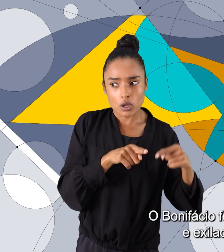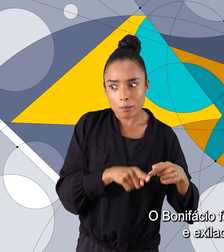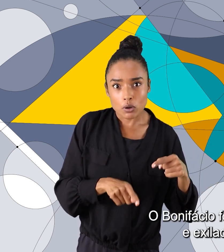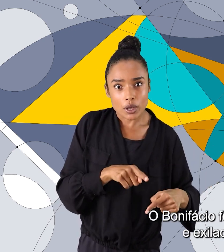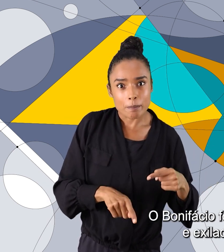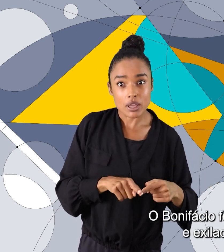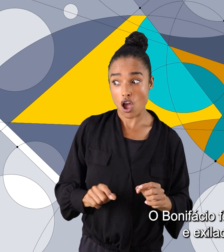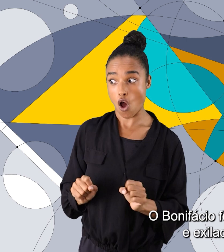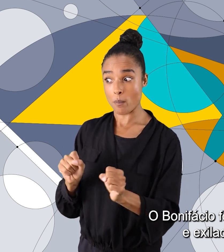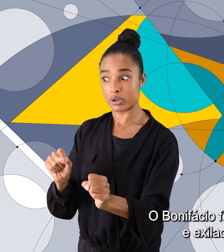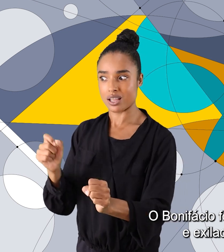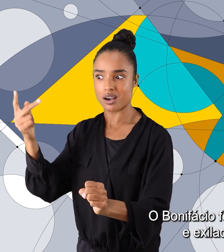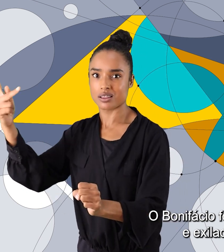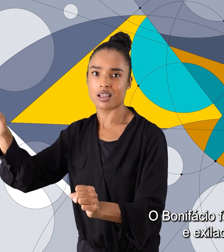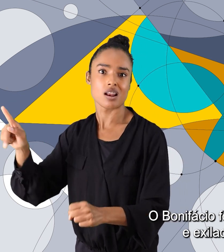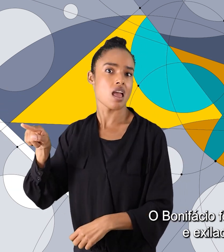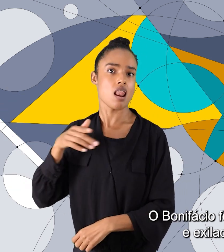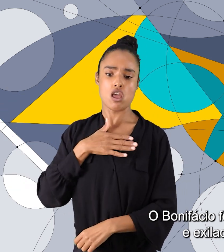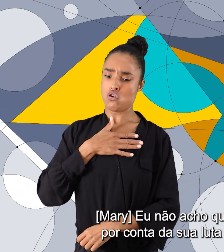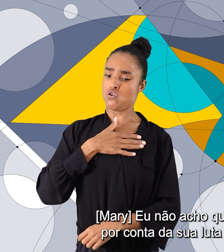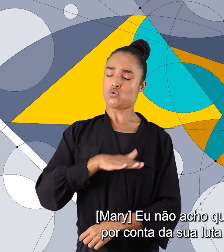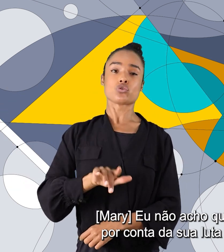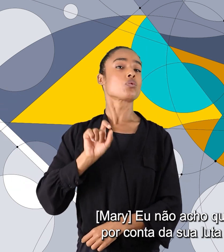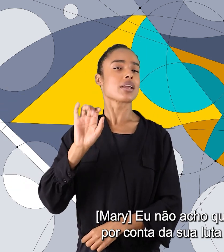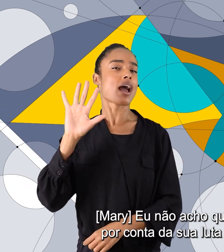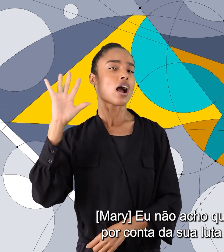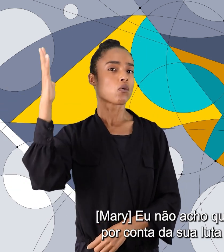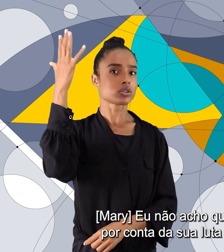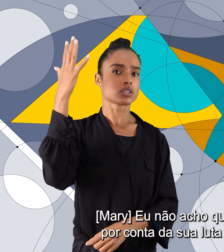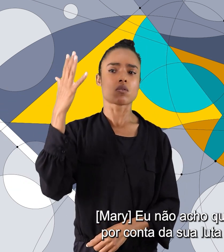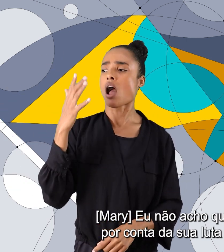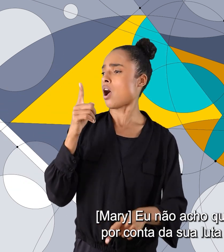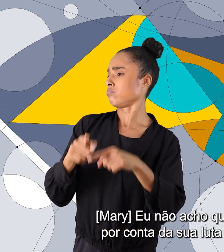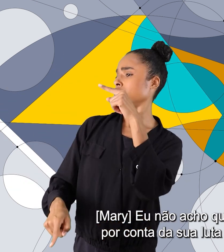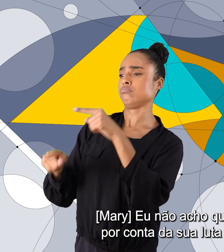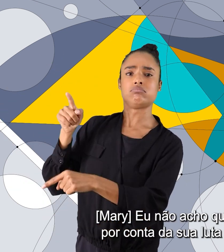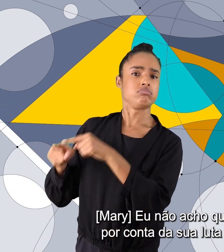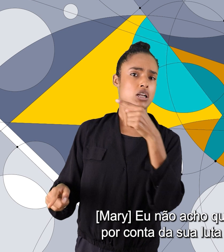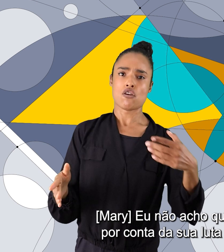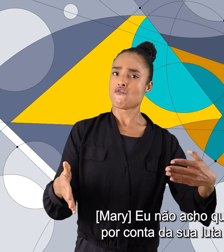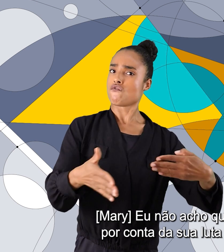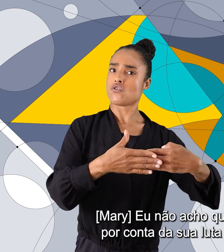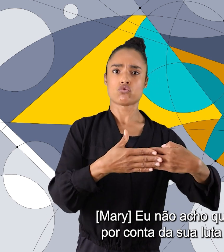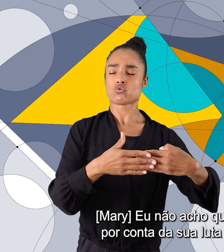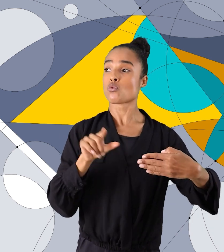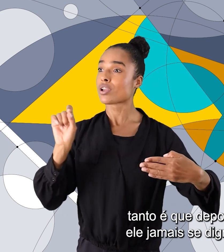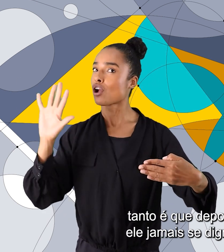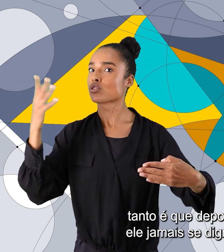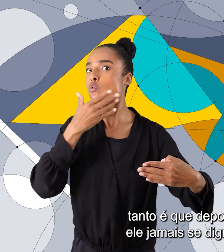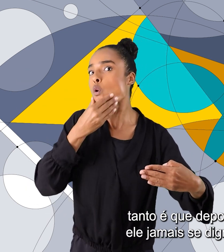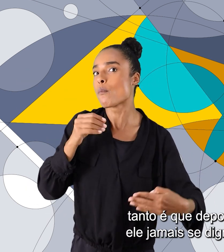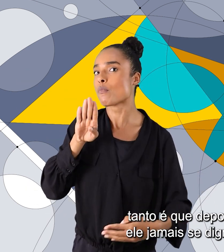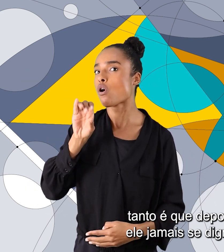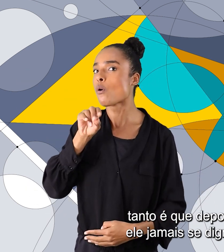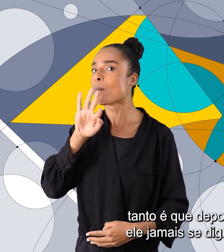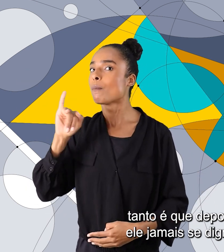foi preso e exilado. Eu não acho que ele tenha caído por conta da sua luta pela escravidão. Tanto é que